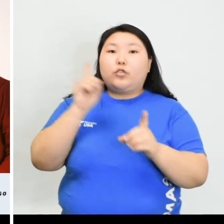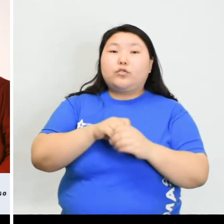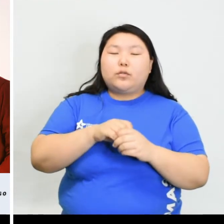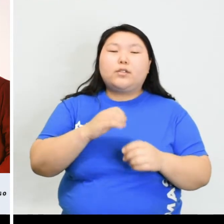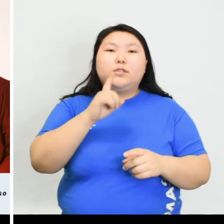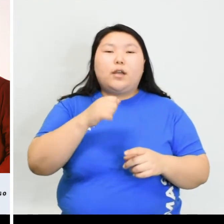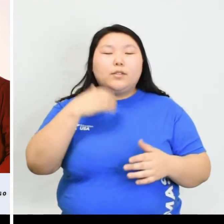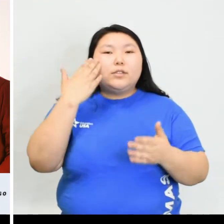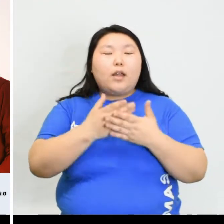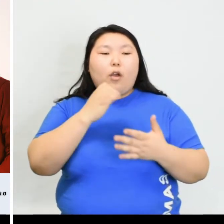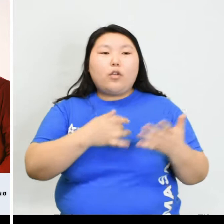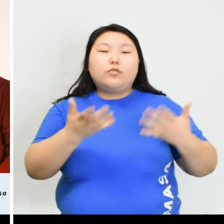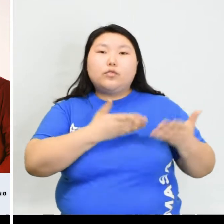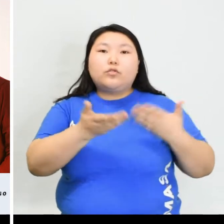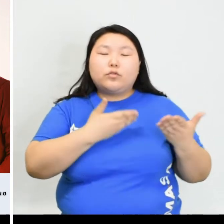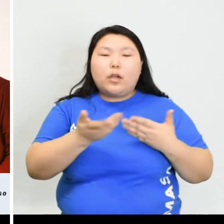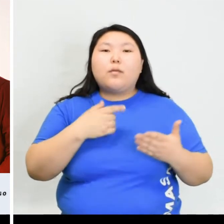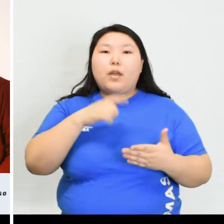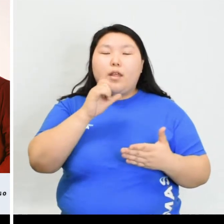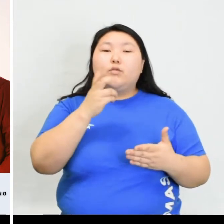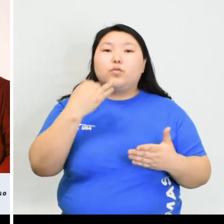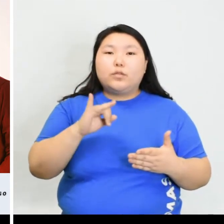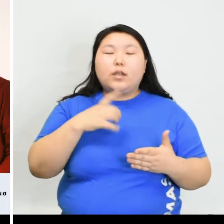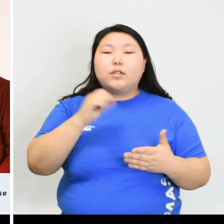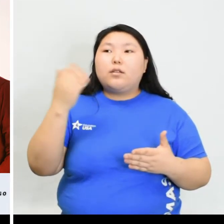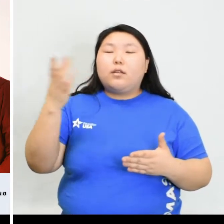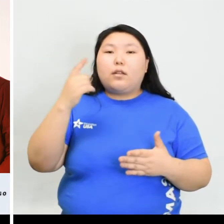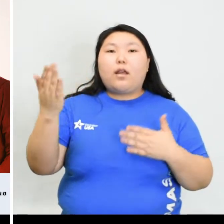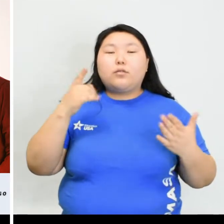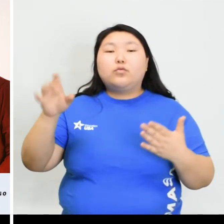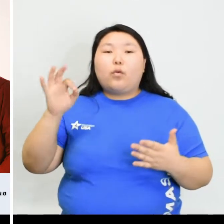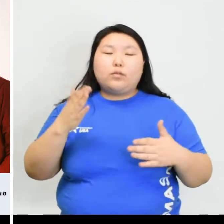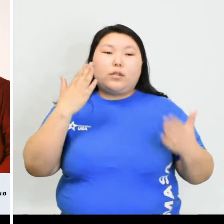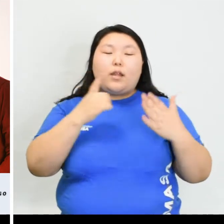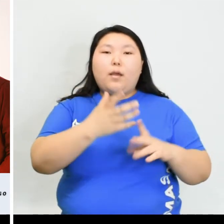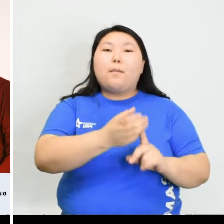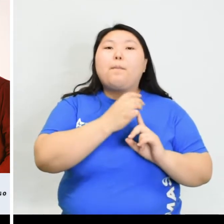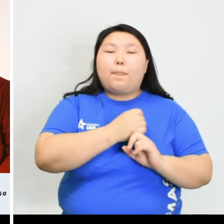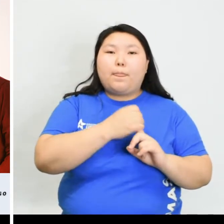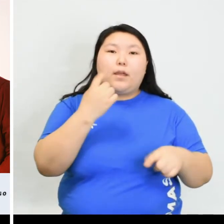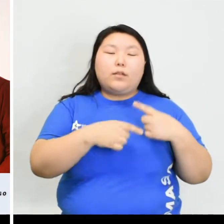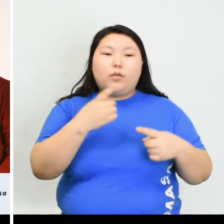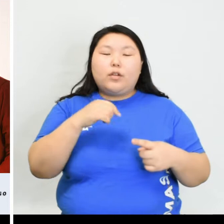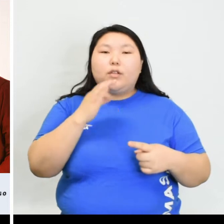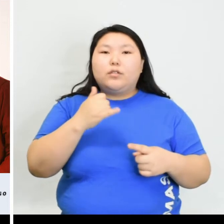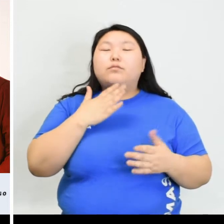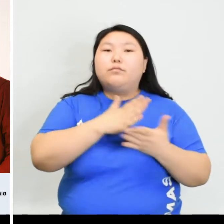За ингээд санаа оноо солилцчих та. Би л зөв эсвэл та нэг тал нь зөв, нэг тал нь барих нь айгүй илүү юм бэл. Тэр нь болохоор айгүй